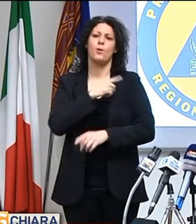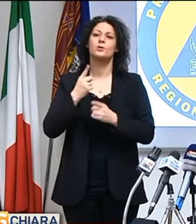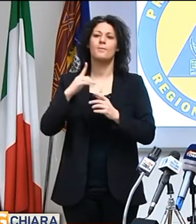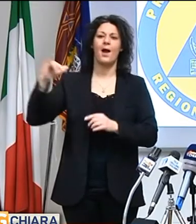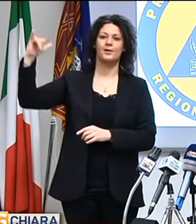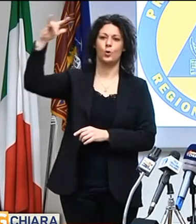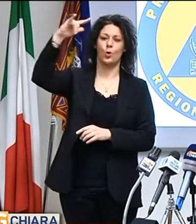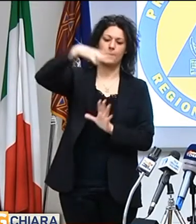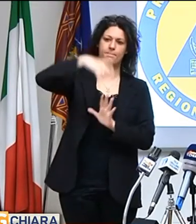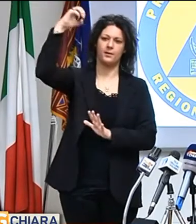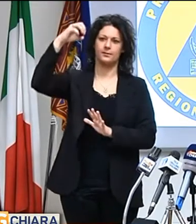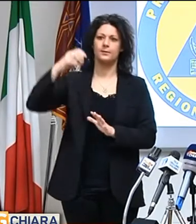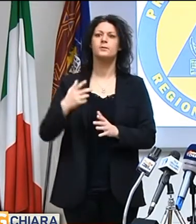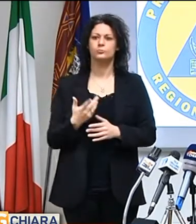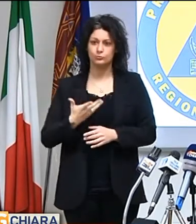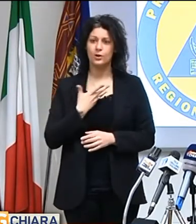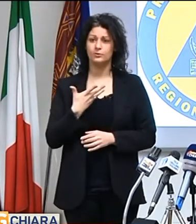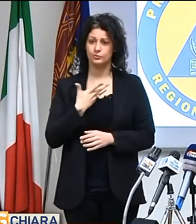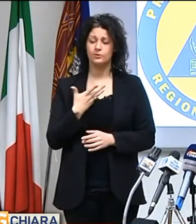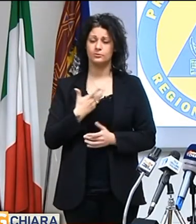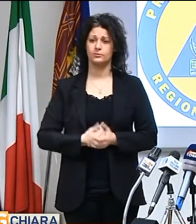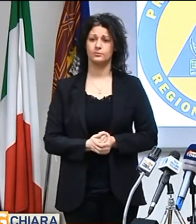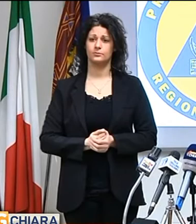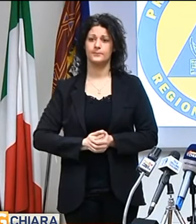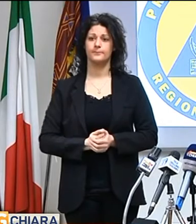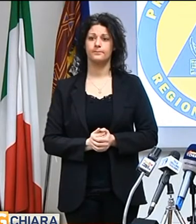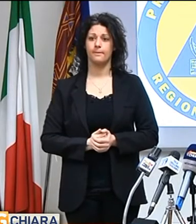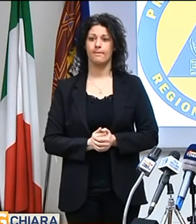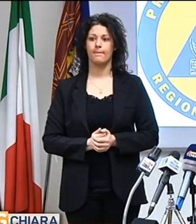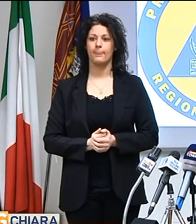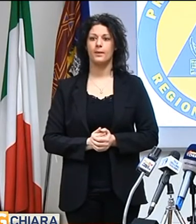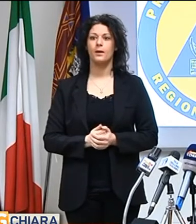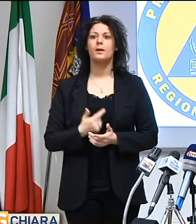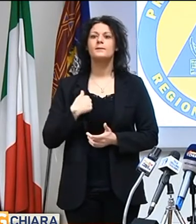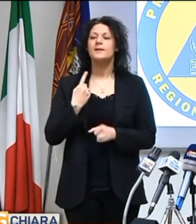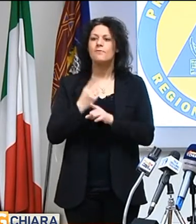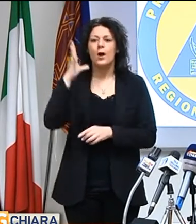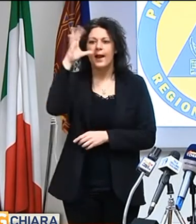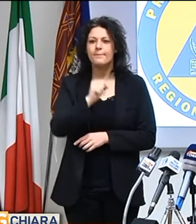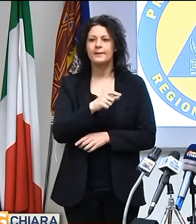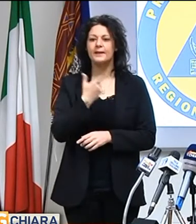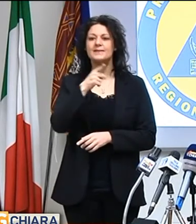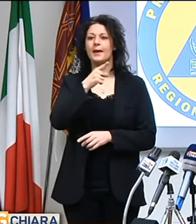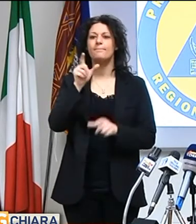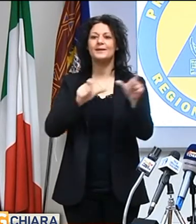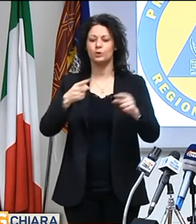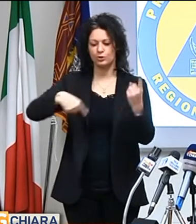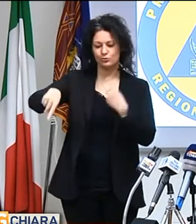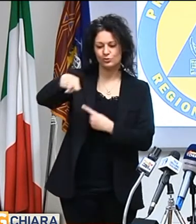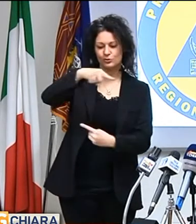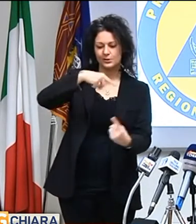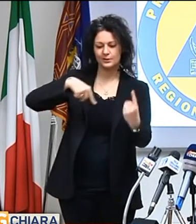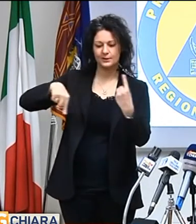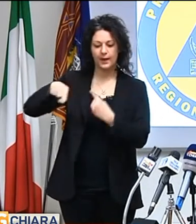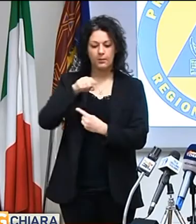no? Abbiamo la necessità di capire se nei flussi c'è qualcuno che è ammalato. Perché lo possiamo